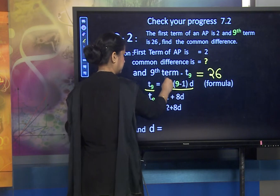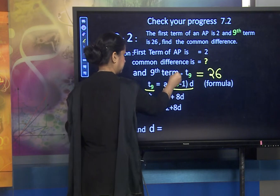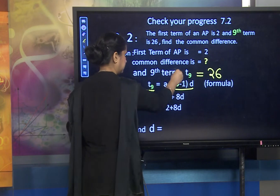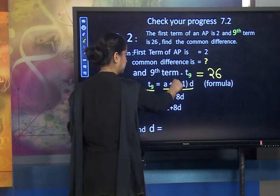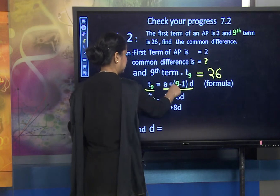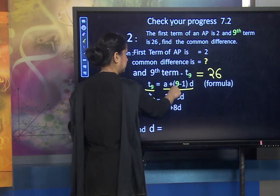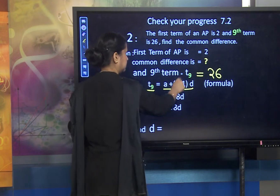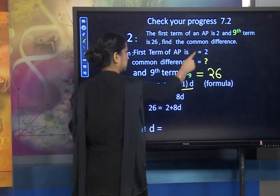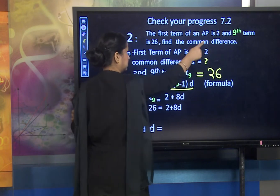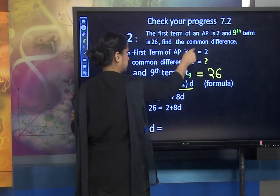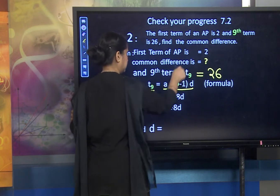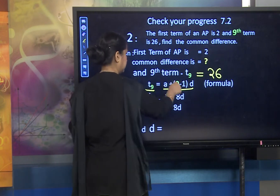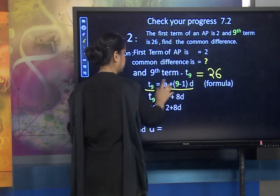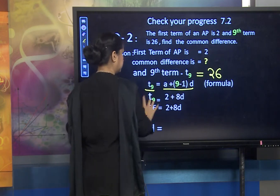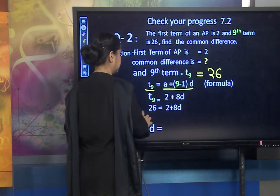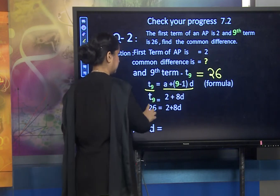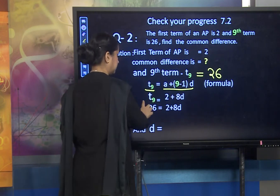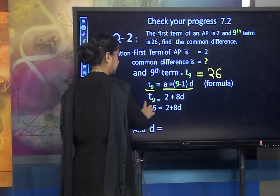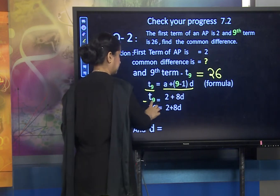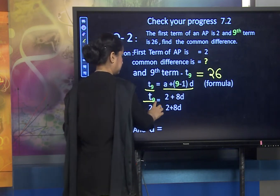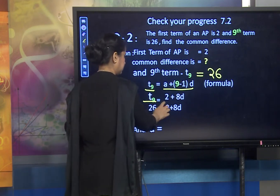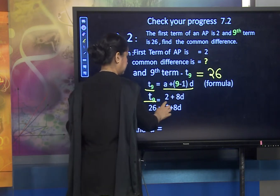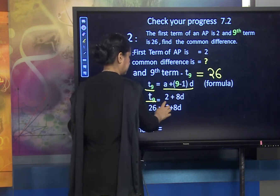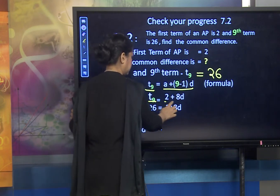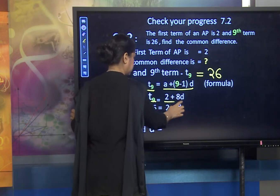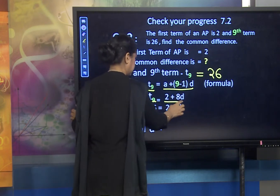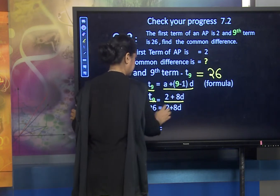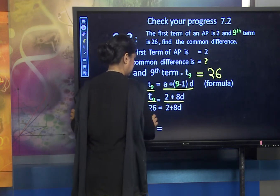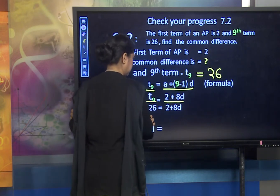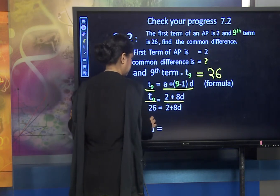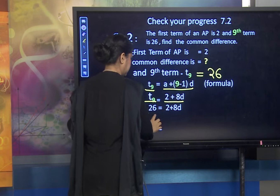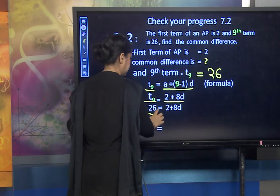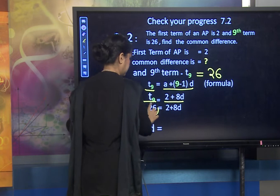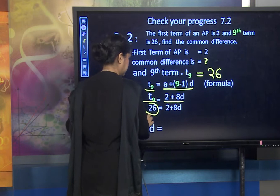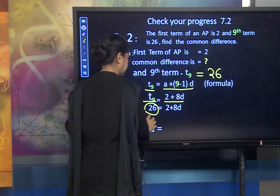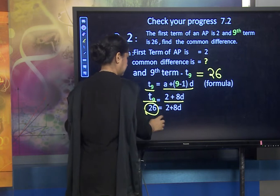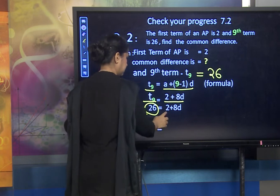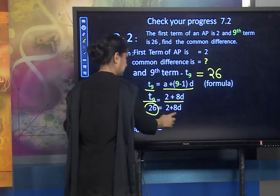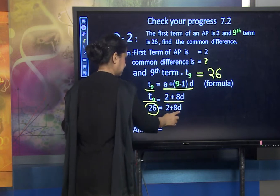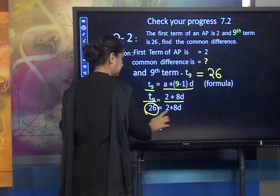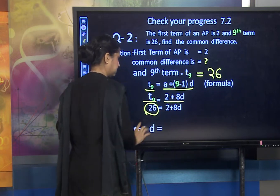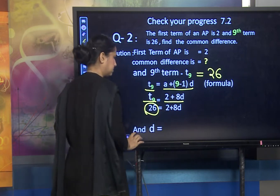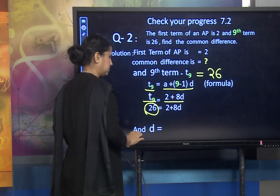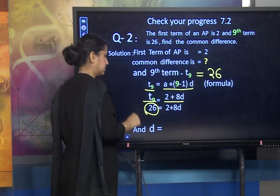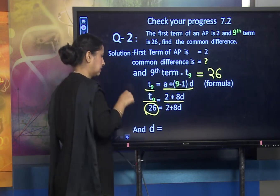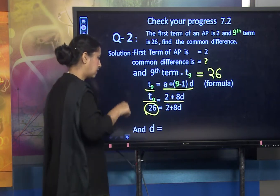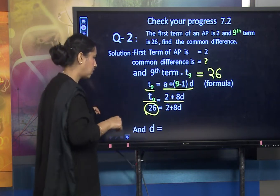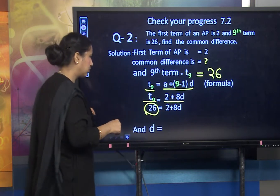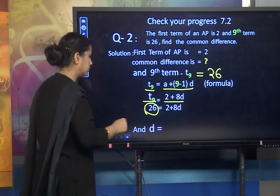तो ए की वैल्यू ऊपर से देख के डाल देंगे और जो जो वैल्यूज़ हमारे पास हैं उनको डाल के इस सवाल को हल करेंगे। तो